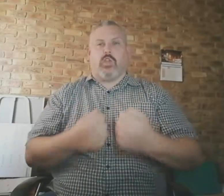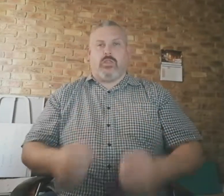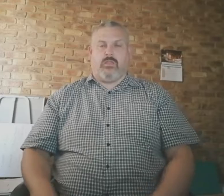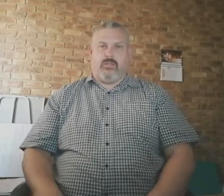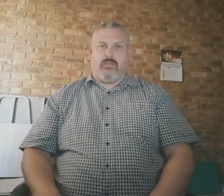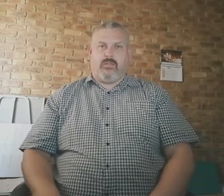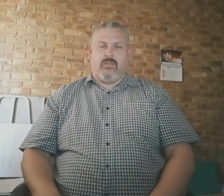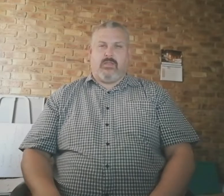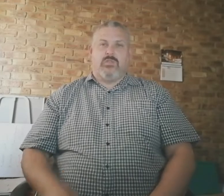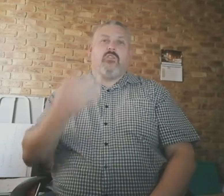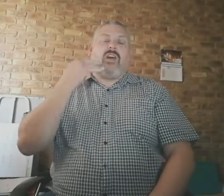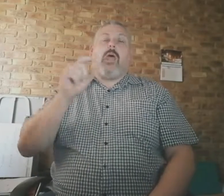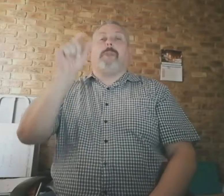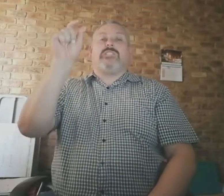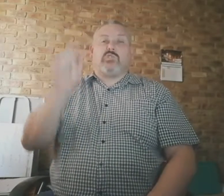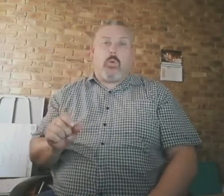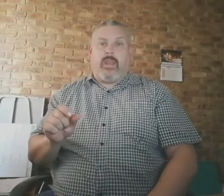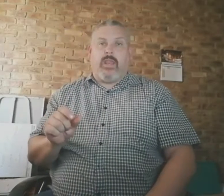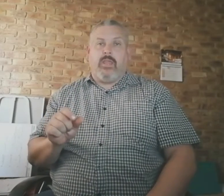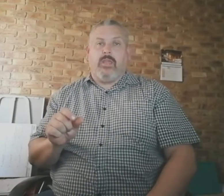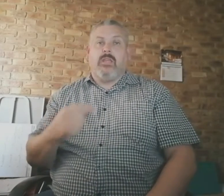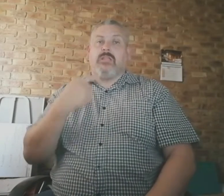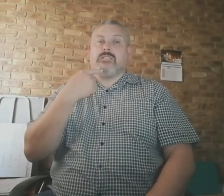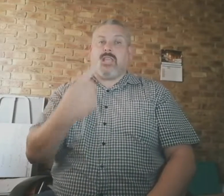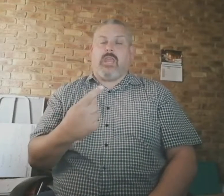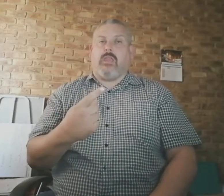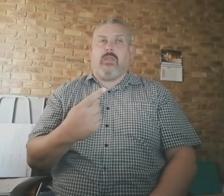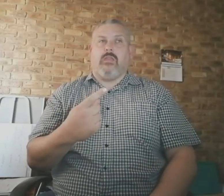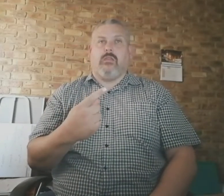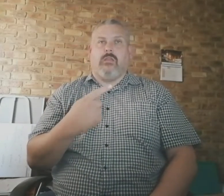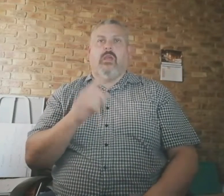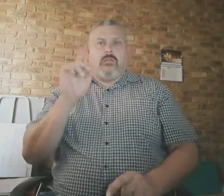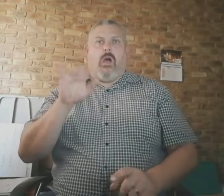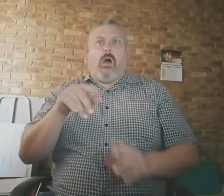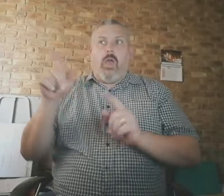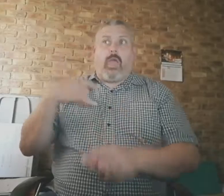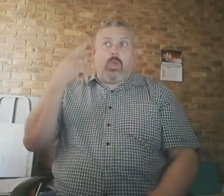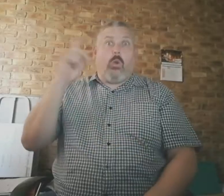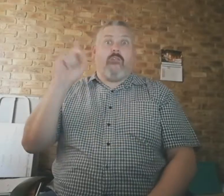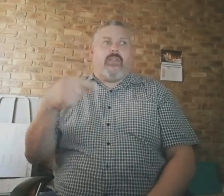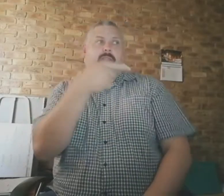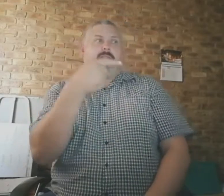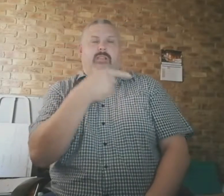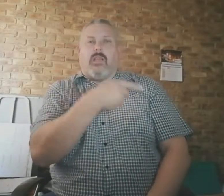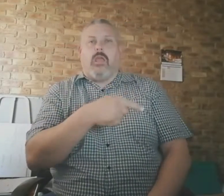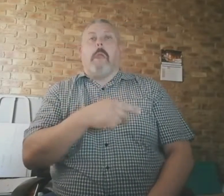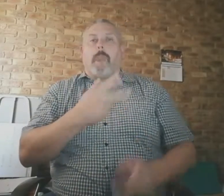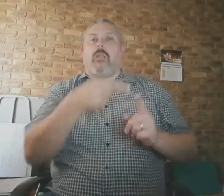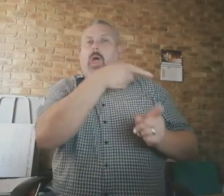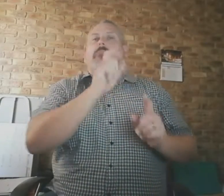stikking. Wanneer, persoon, sê, nou, het gehoor van, dit, maar die